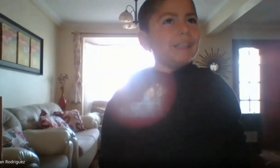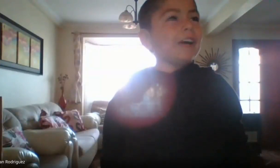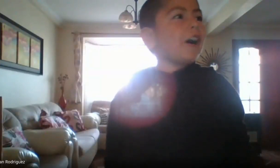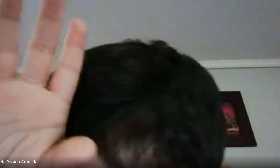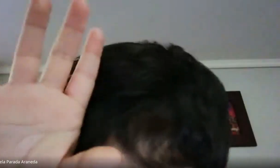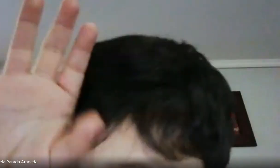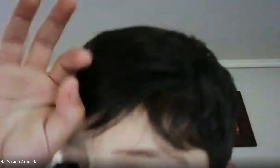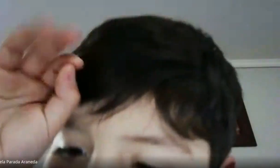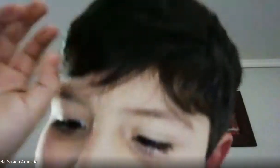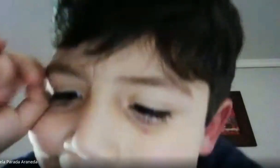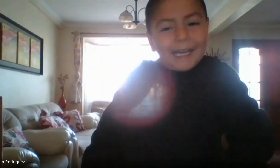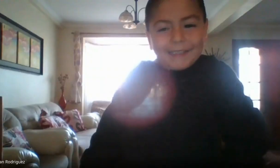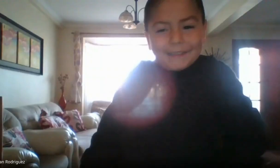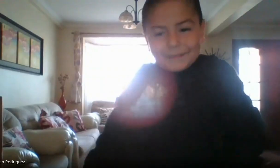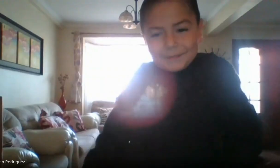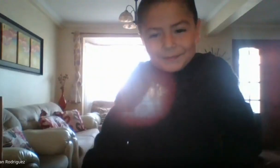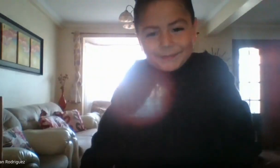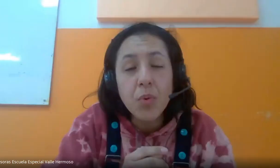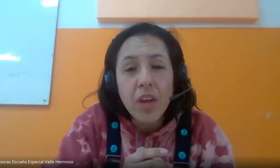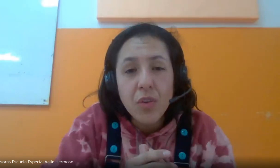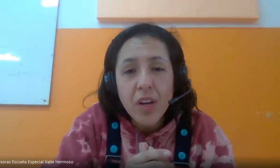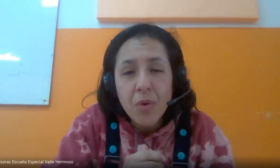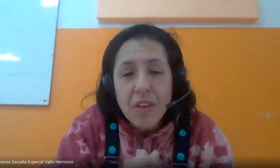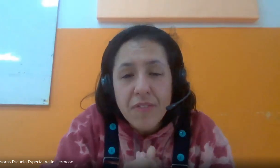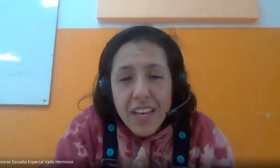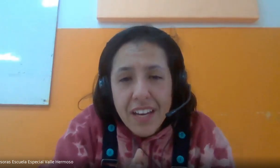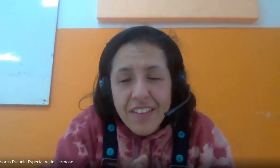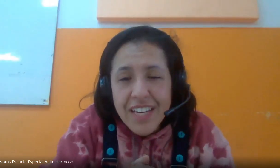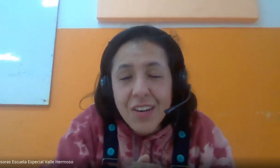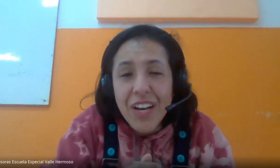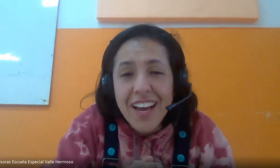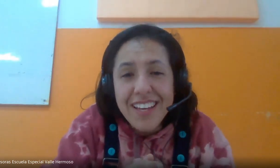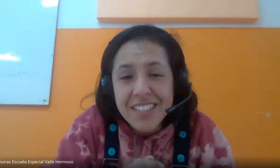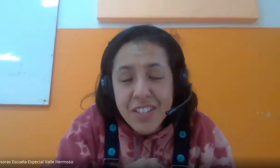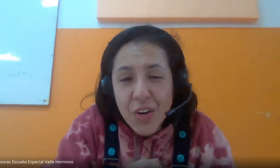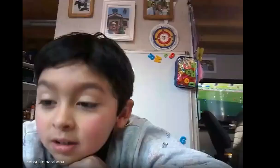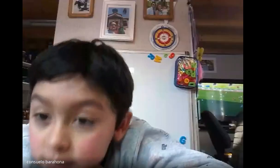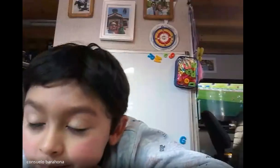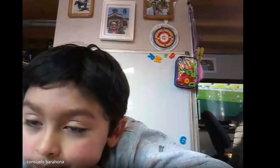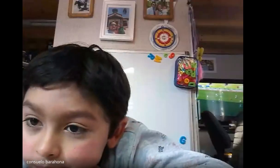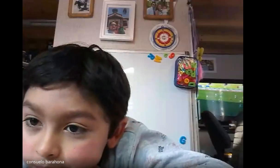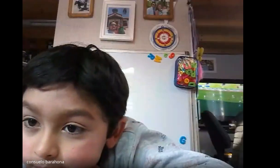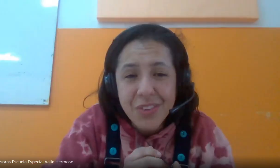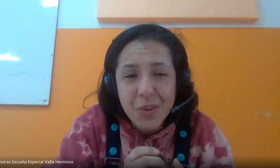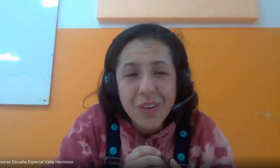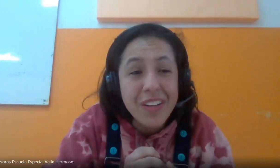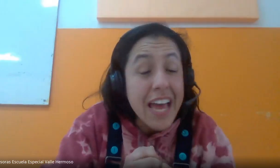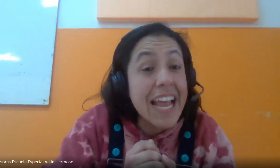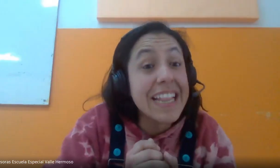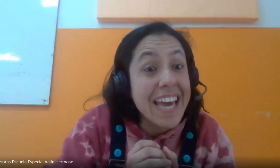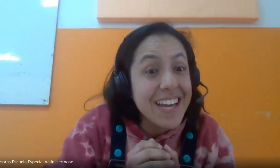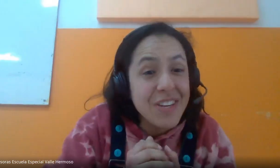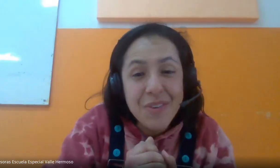La computadora. La computadora, muy bien. A ver, Nicolás, ay, que se lo está arrugando de tanto. El diario, muy